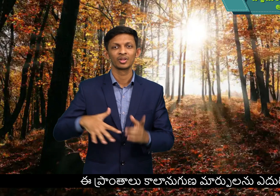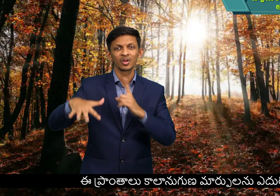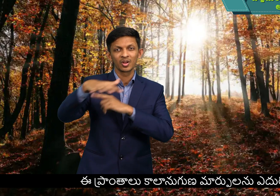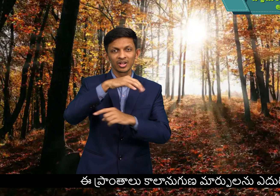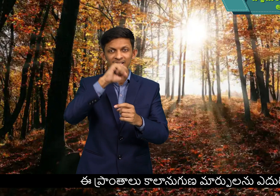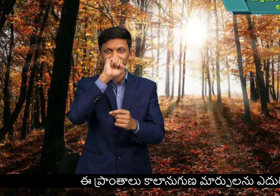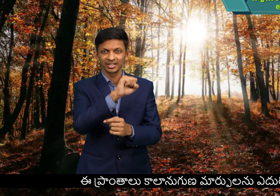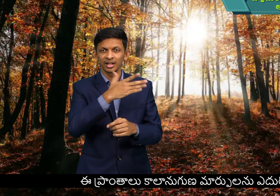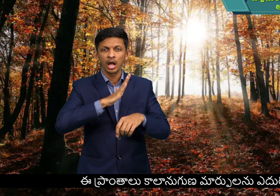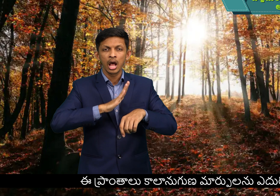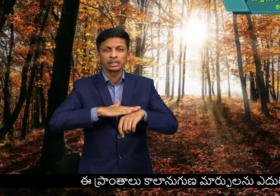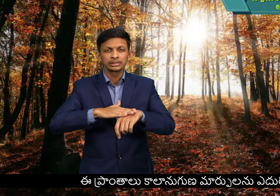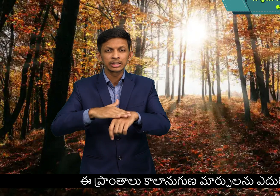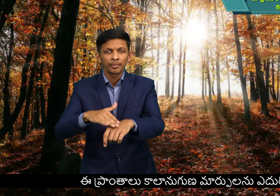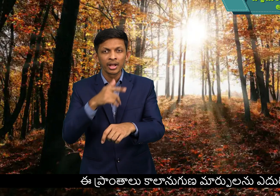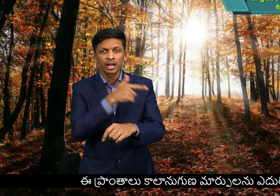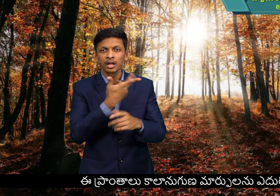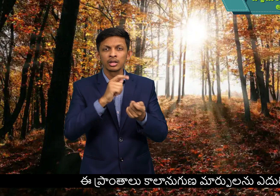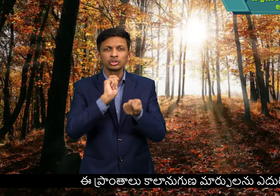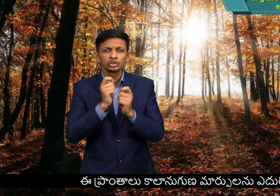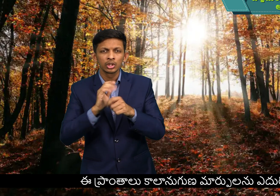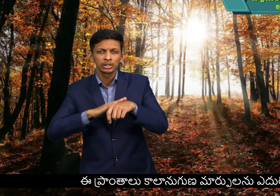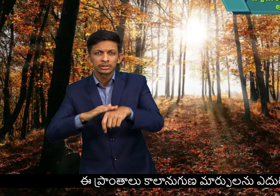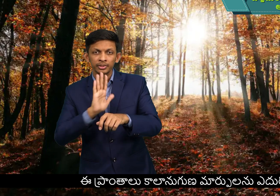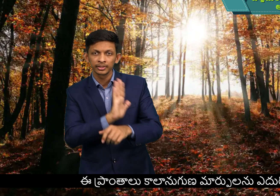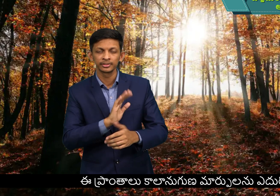ఈ ప్రాంతాలు కాలానుగుణ మార్పులను ఎదుర్కొంటాయి.